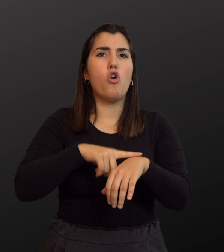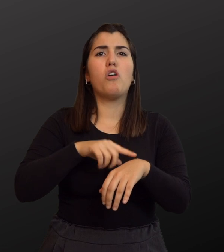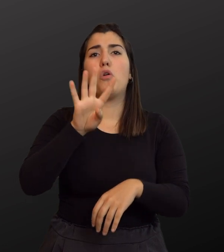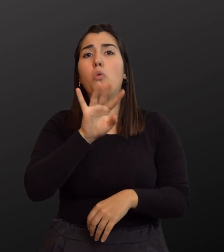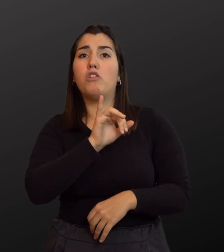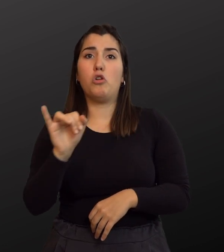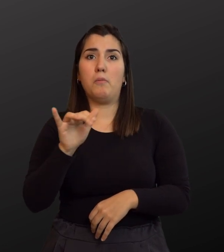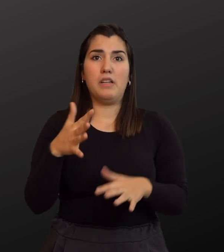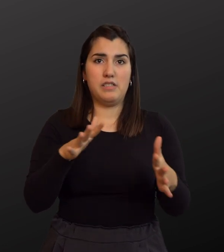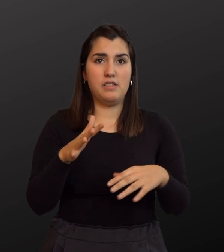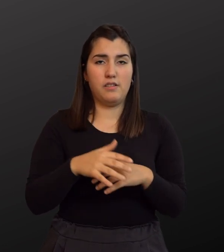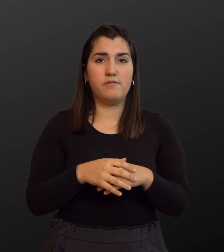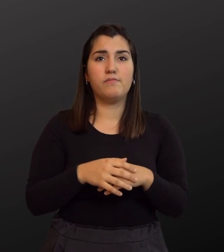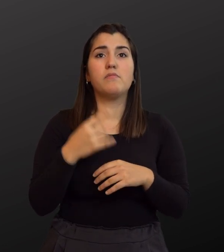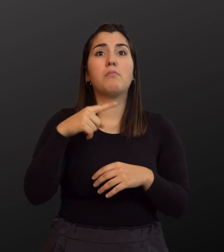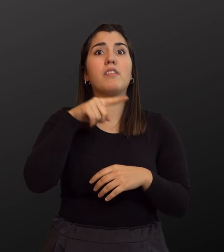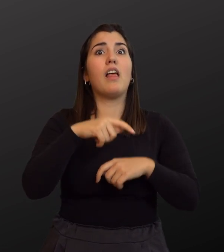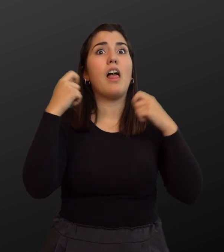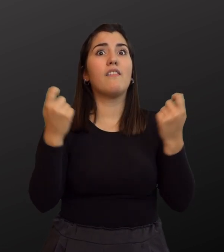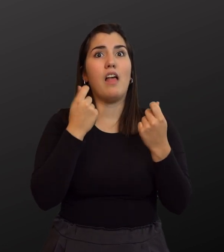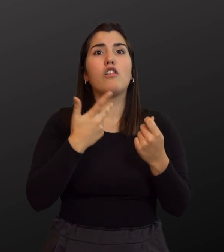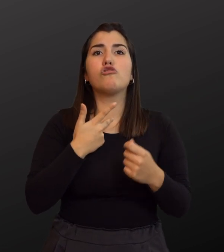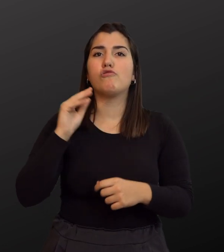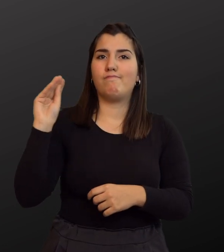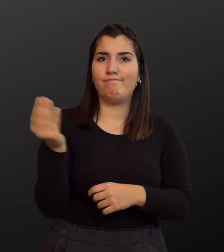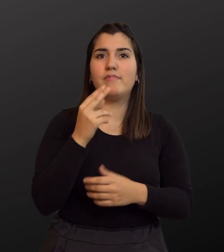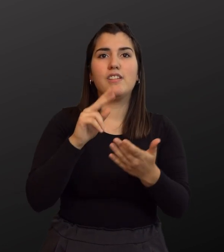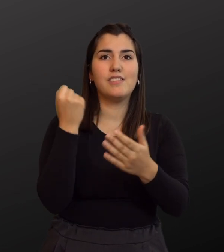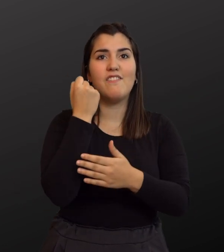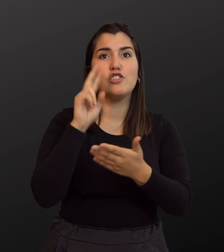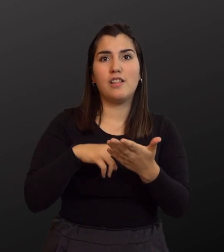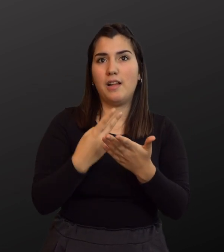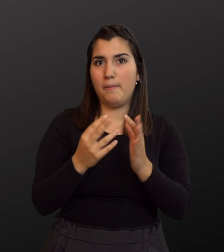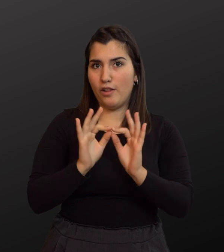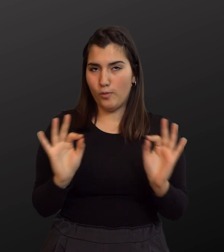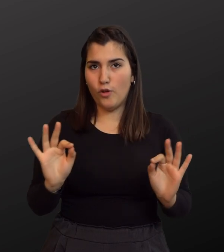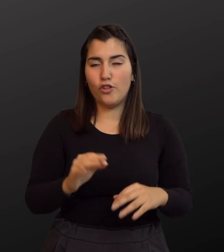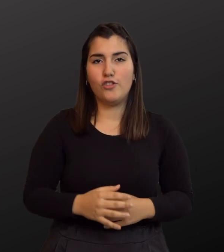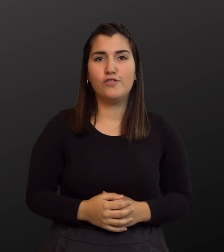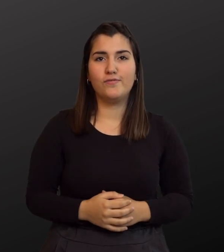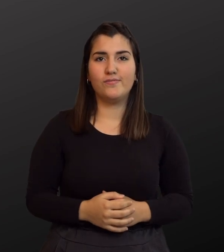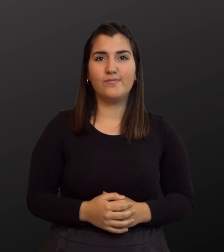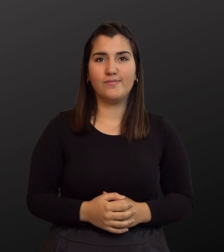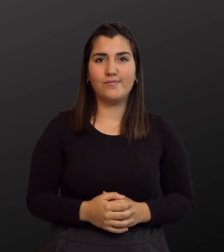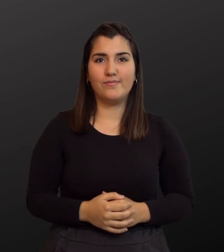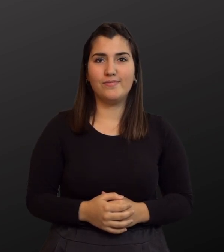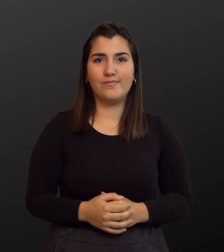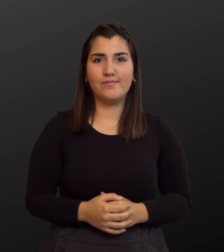16:30 in piazza Vittorio Veneto a Torino è garantito il servizio di interpretariato liss